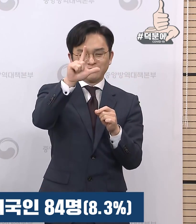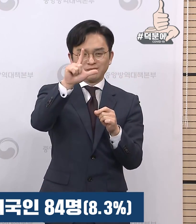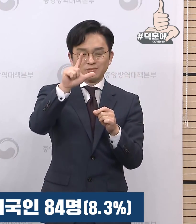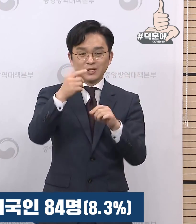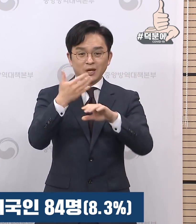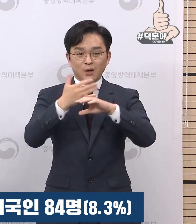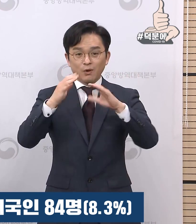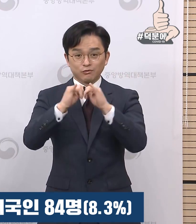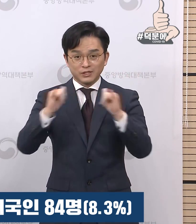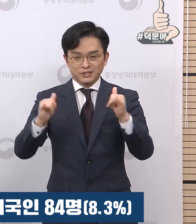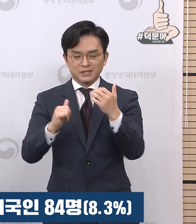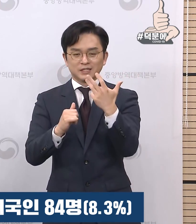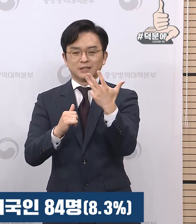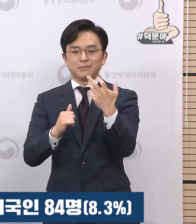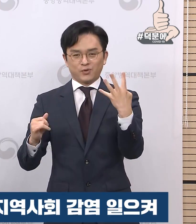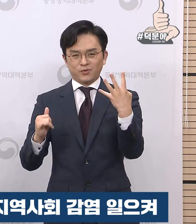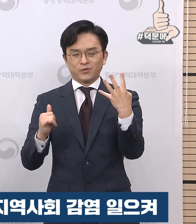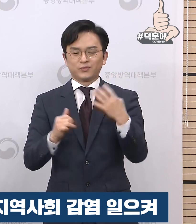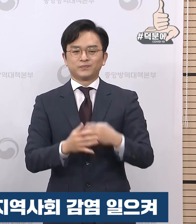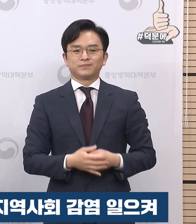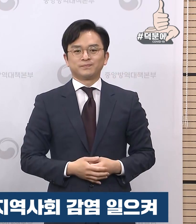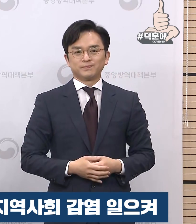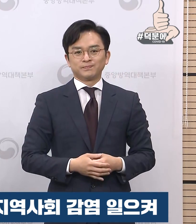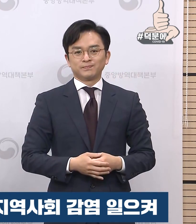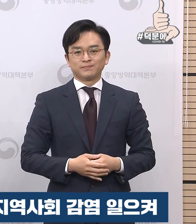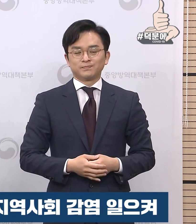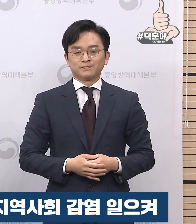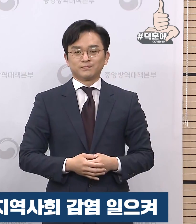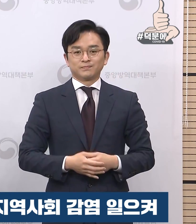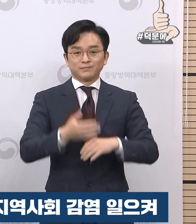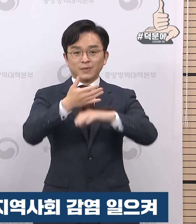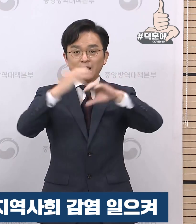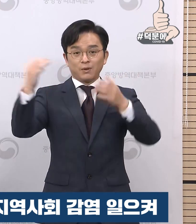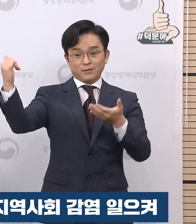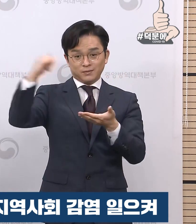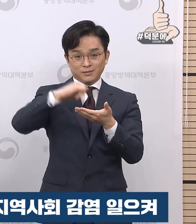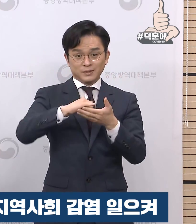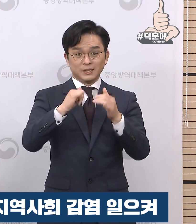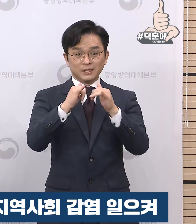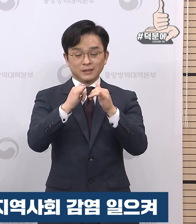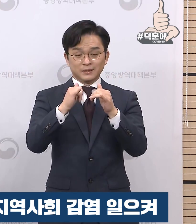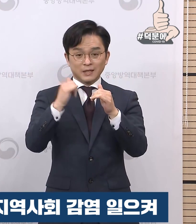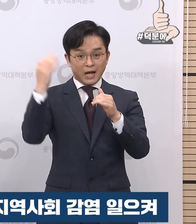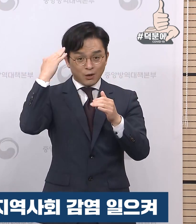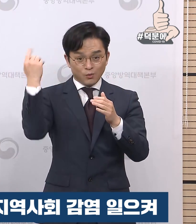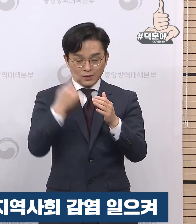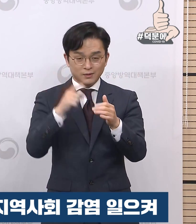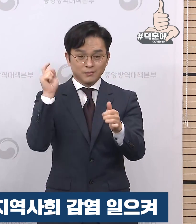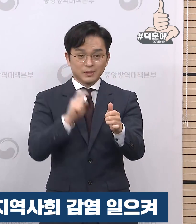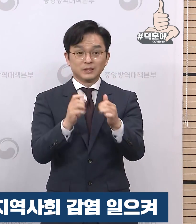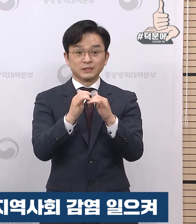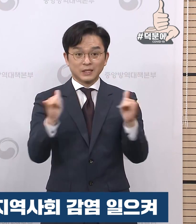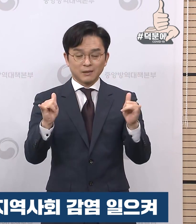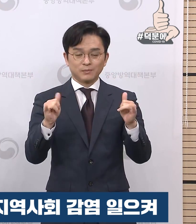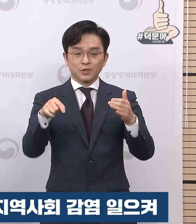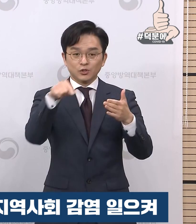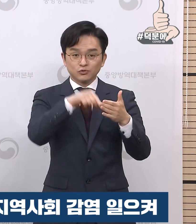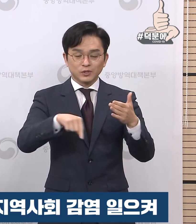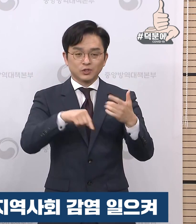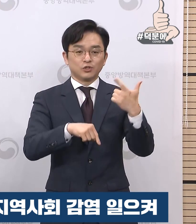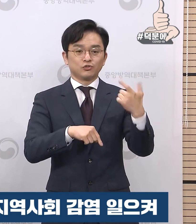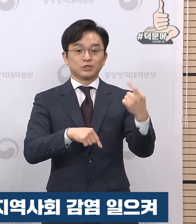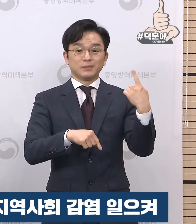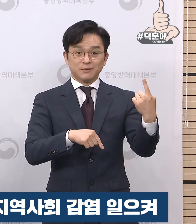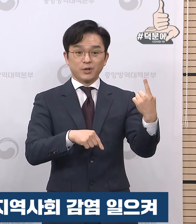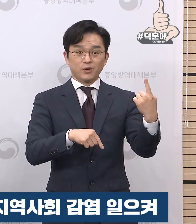외국인은 84명이었습니다. 해외 유입 확진자 중에서 61명은 지역사회